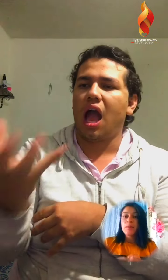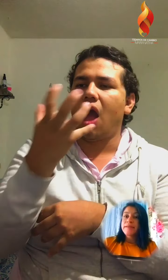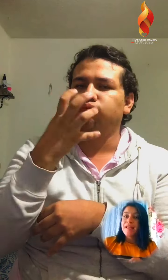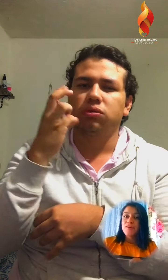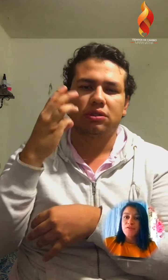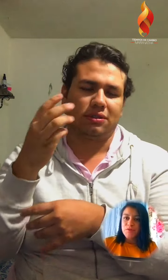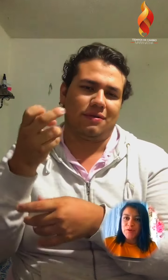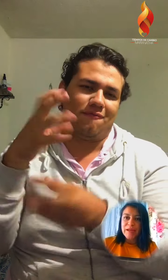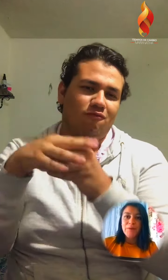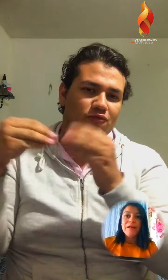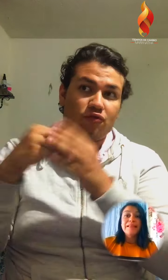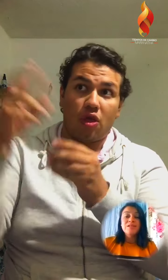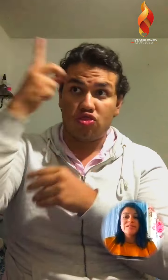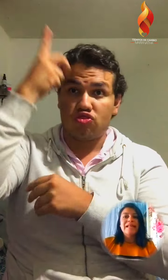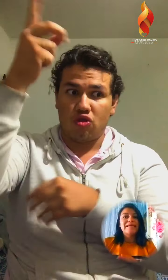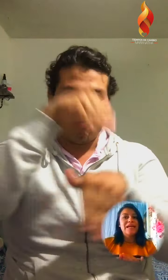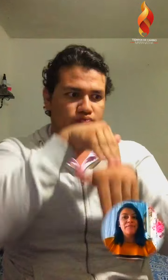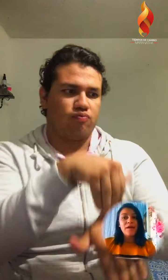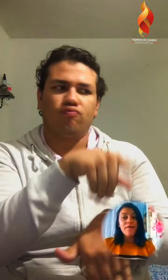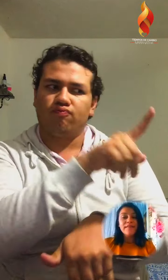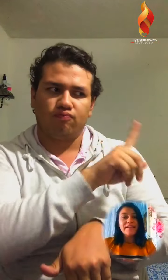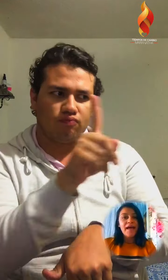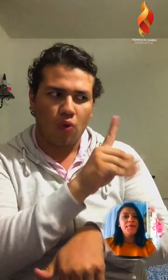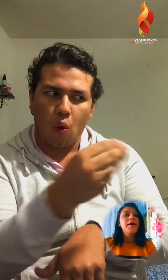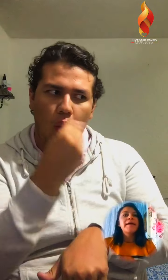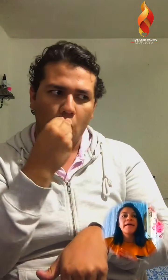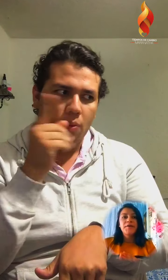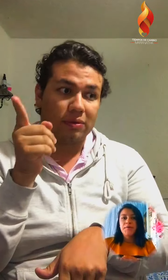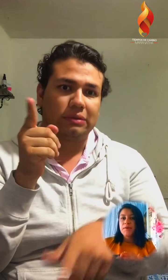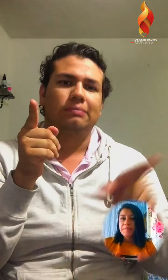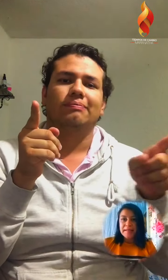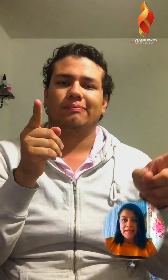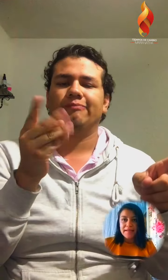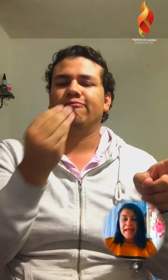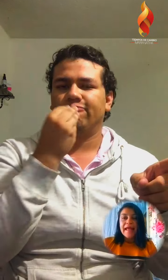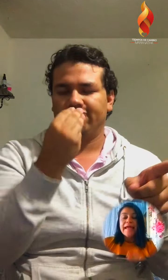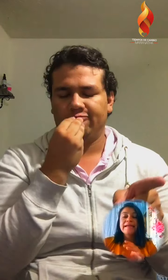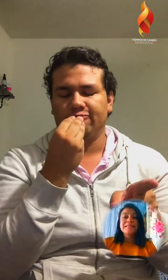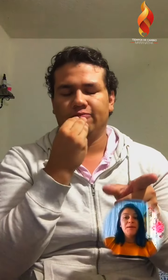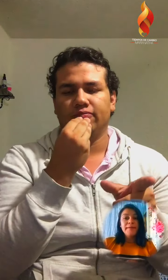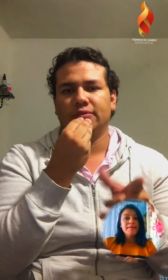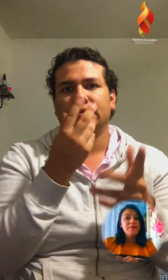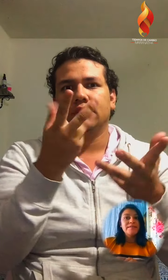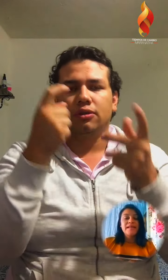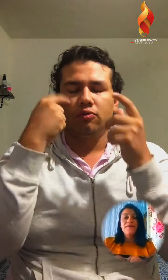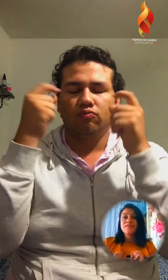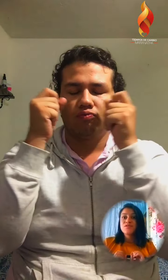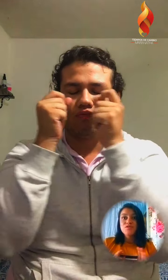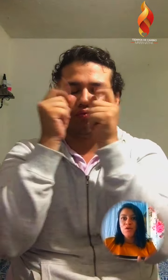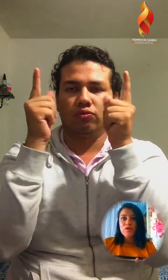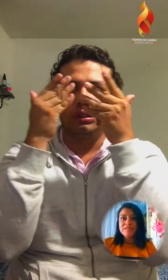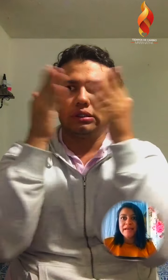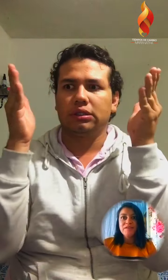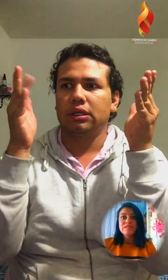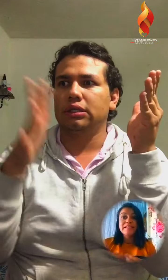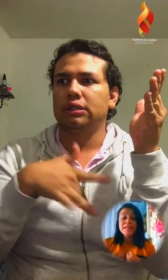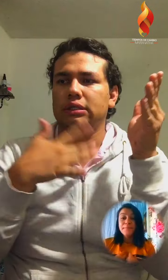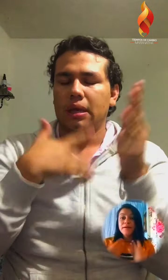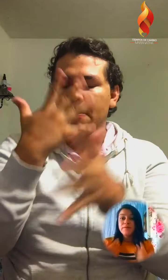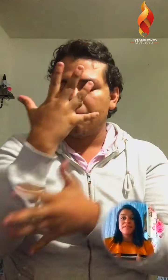ellos comen del fruto el cual Dios les había ordenado que no comieran. En ese momento se abren sus ojos,